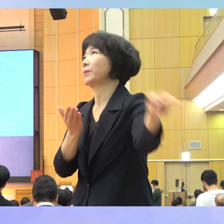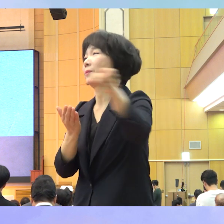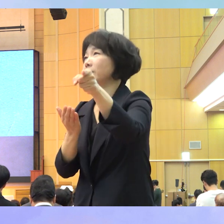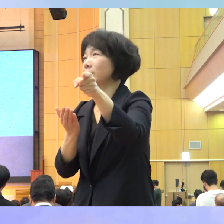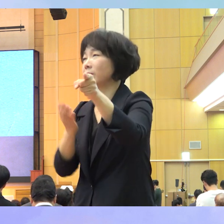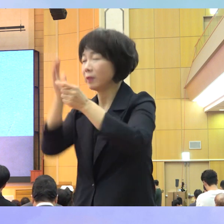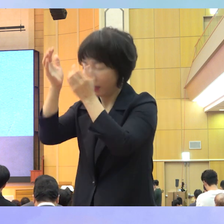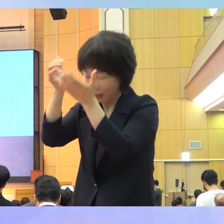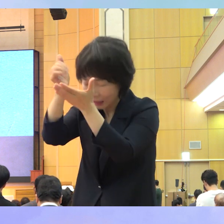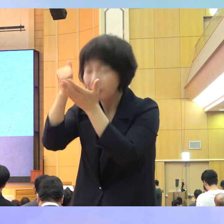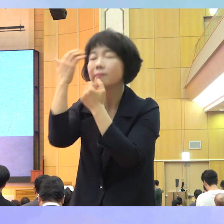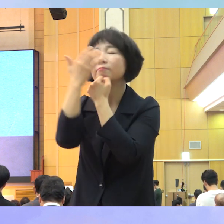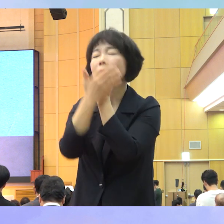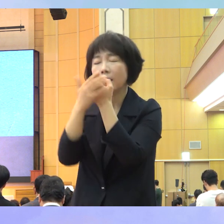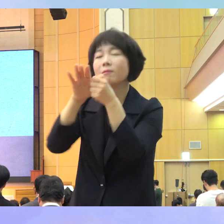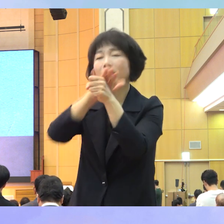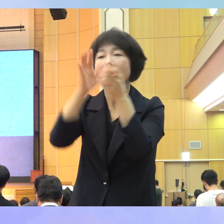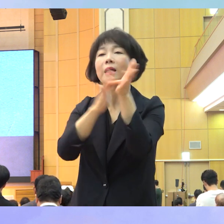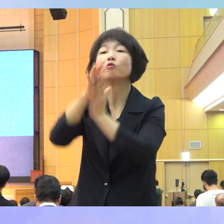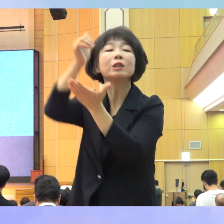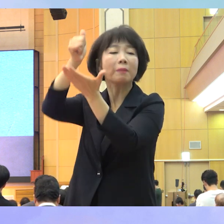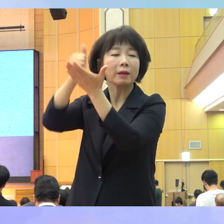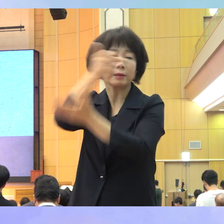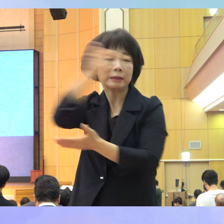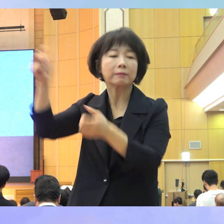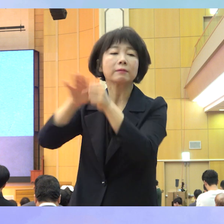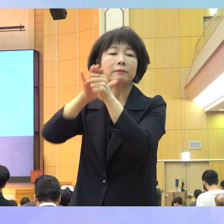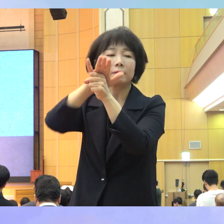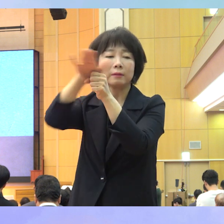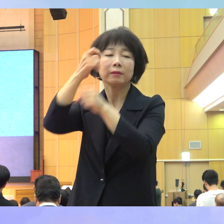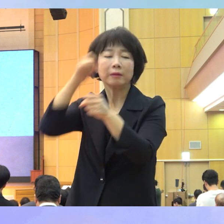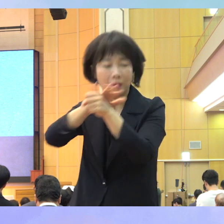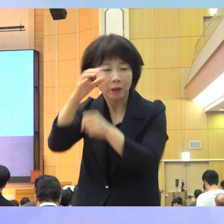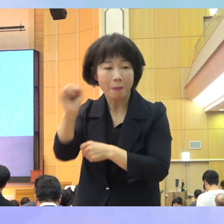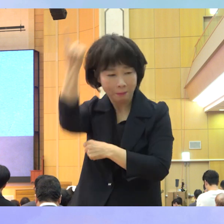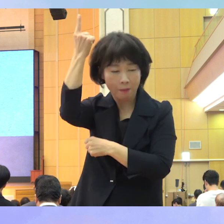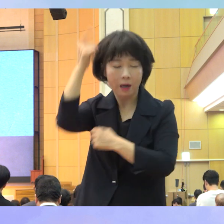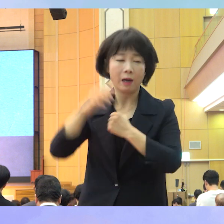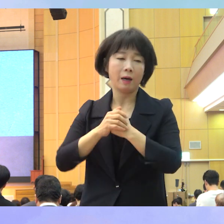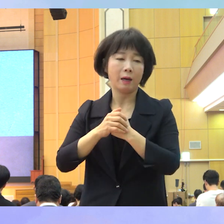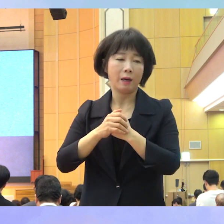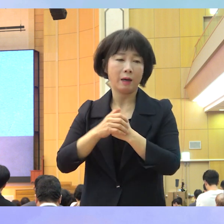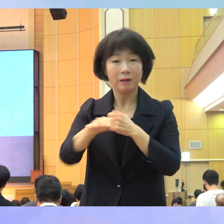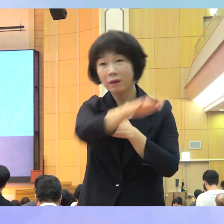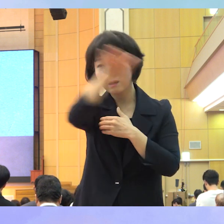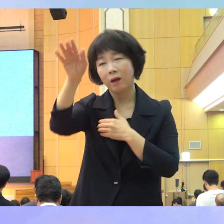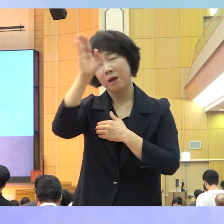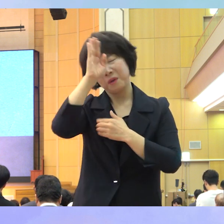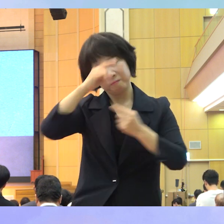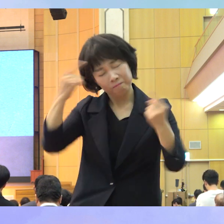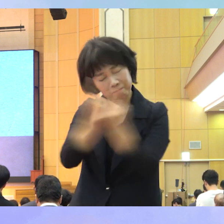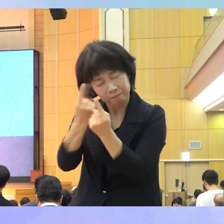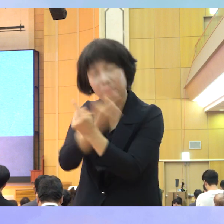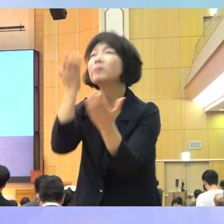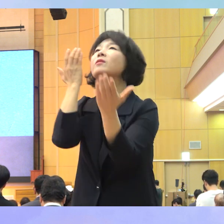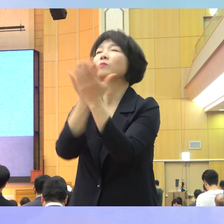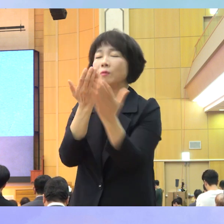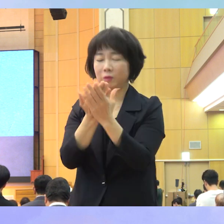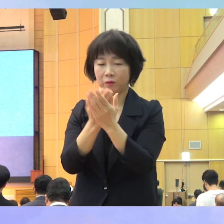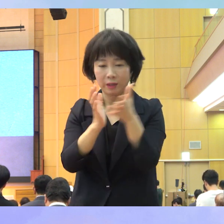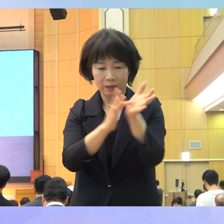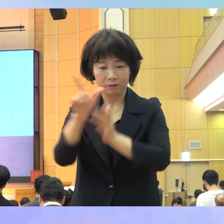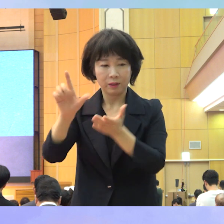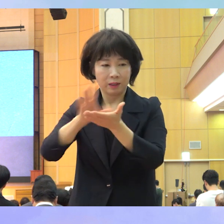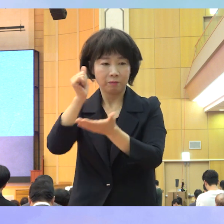하나님의 사랑과 예수님의 그 긍휼하심과 은혜로 말미암아 이들을 치유하시길 원합니다.